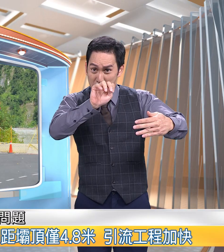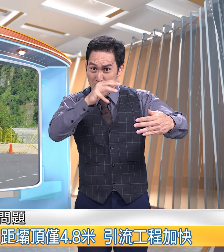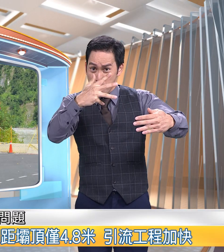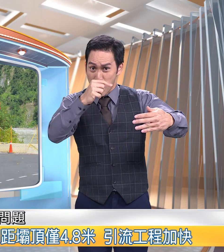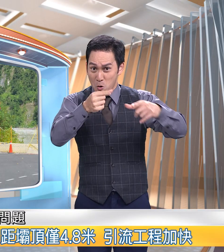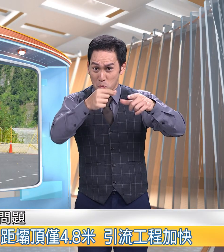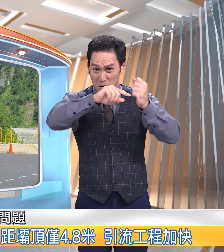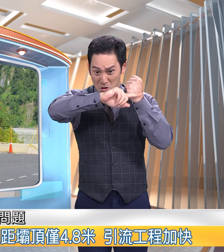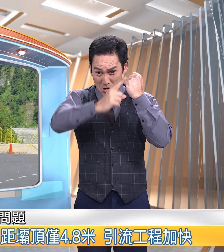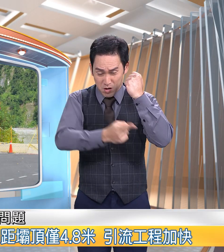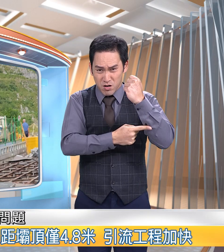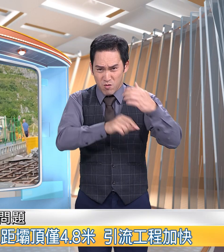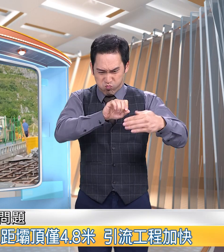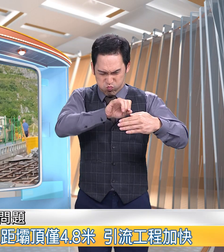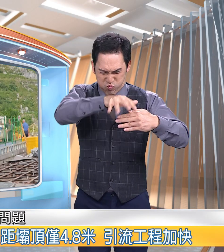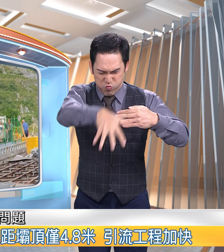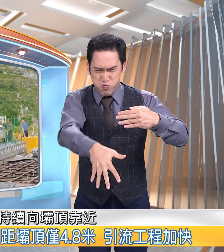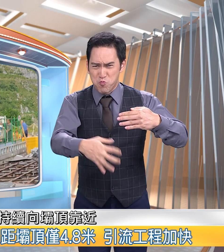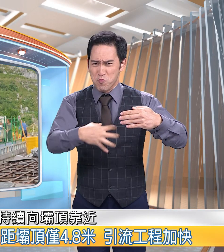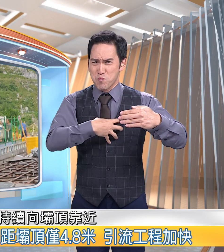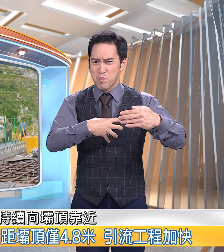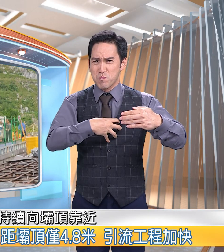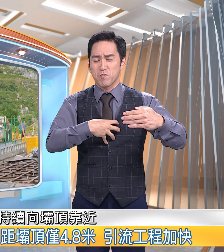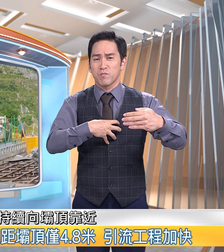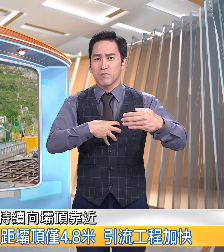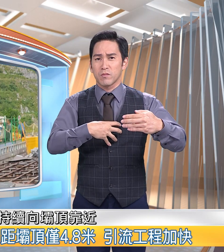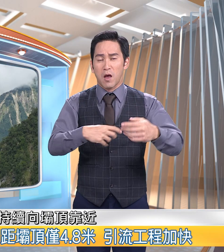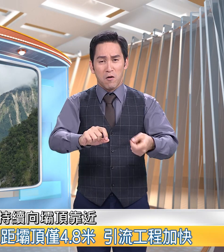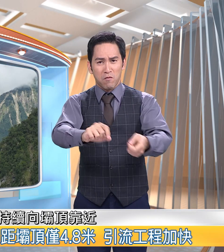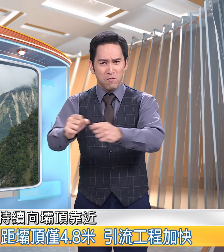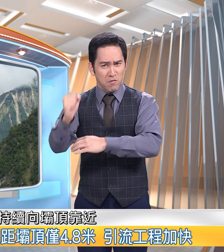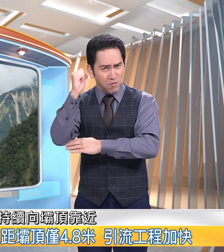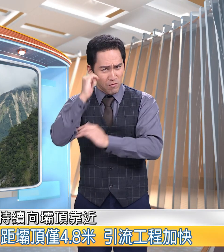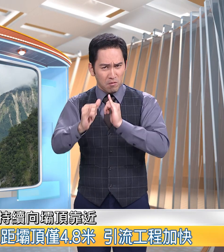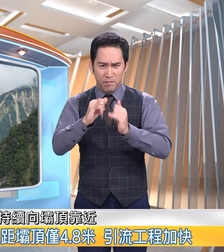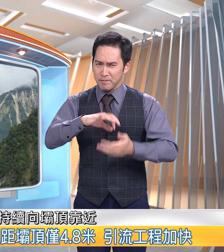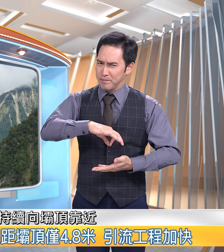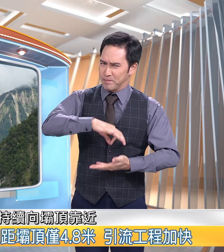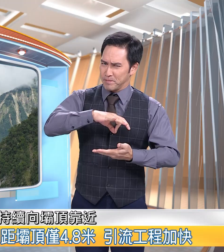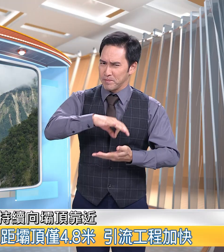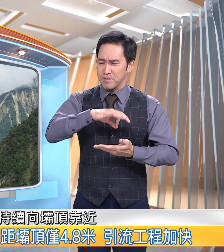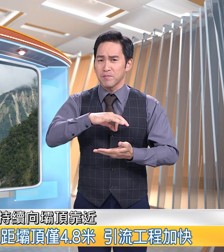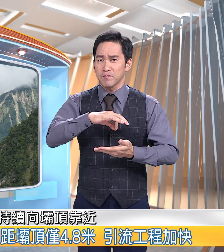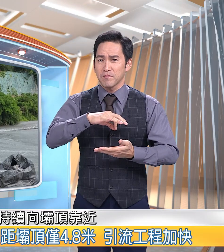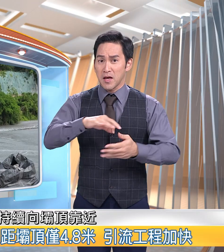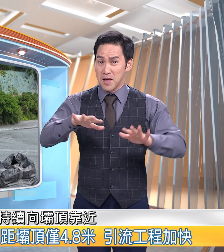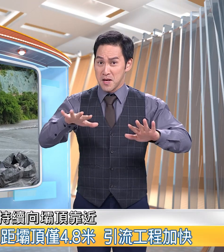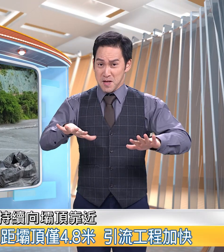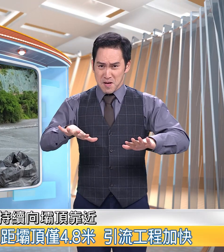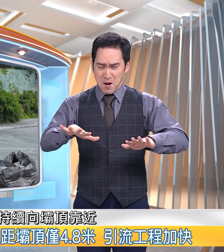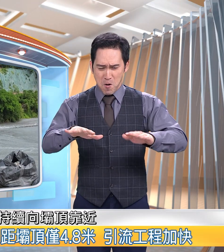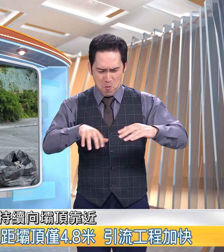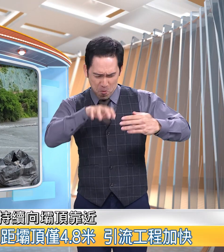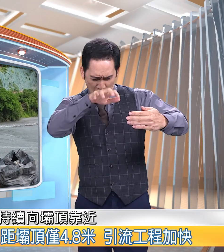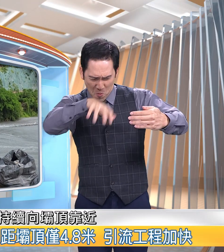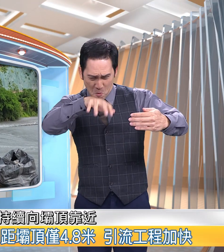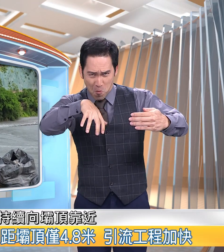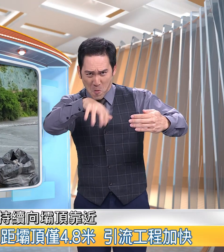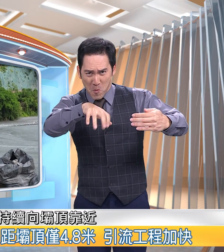心安全的问题，而目前工程单位持续向坝顶靠近。